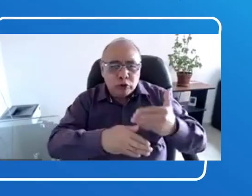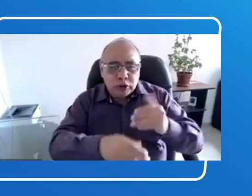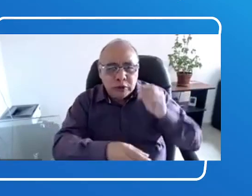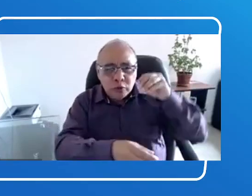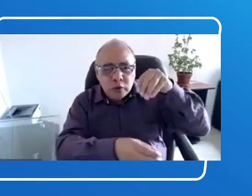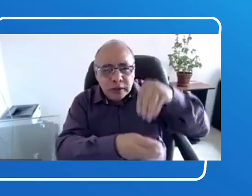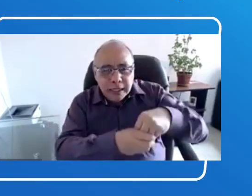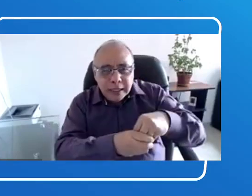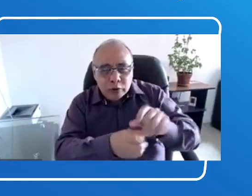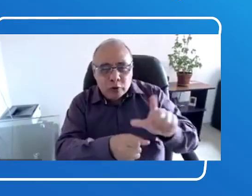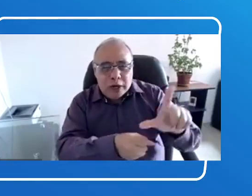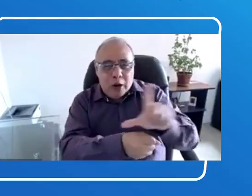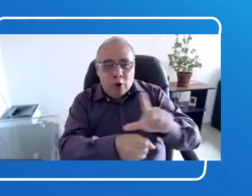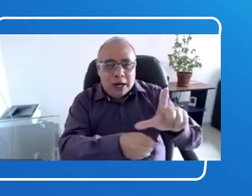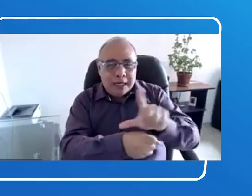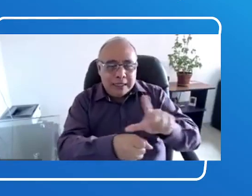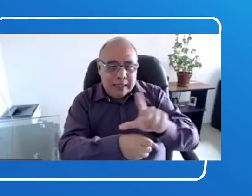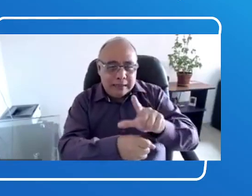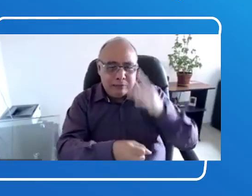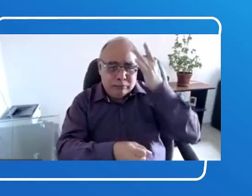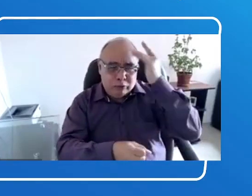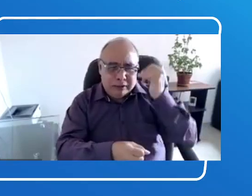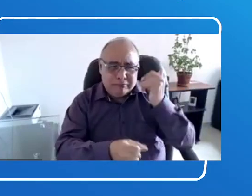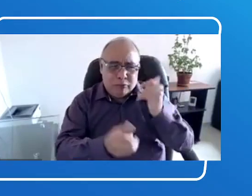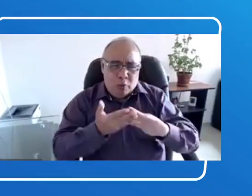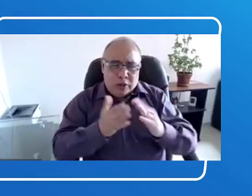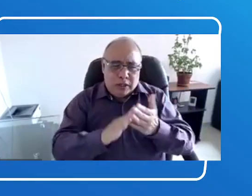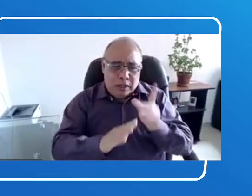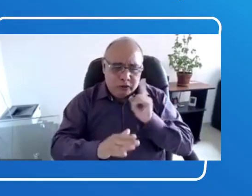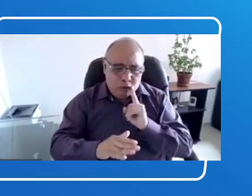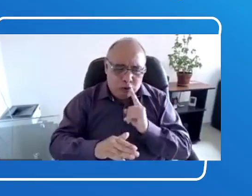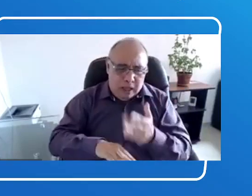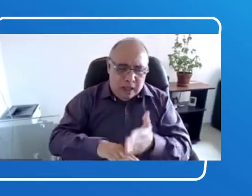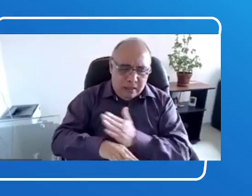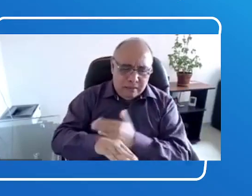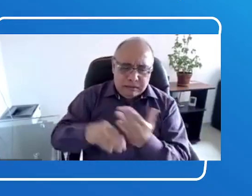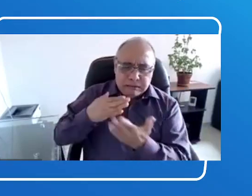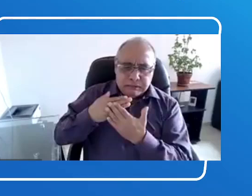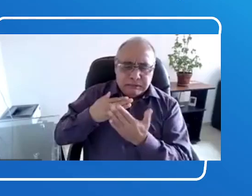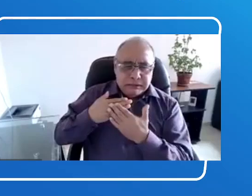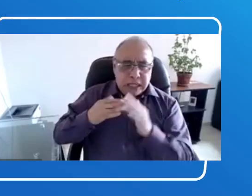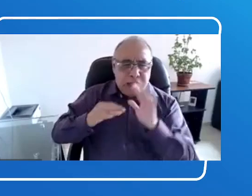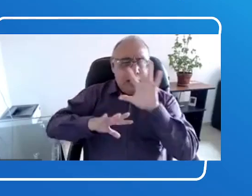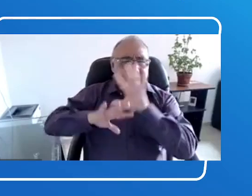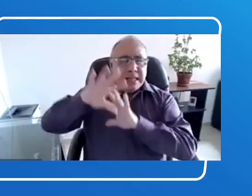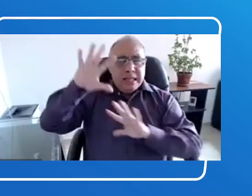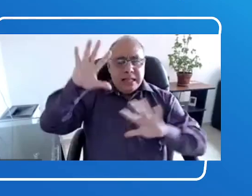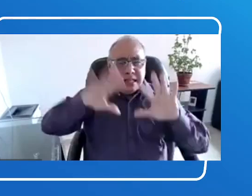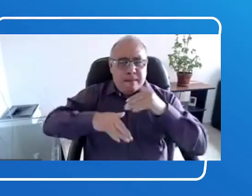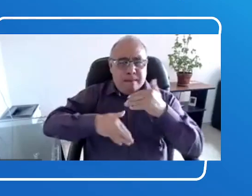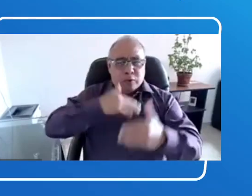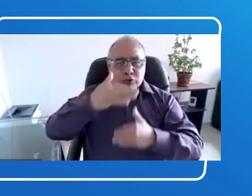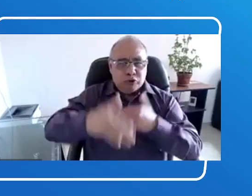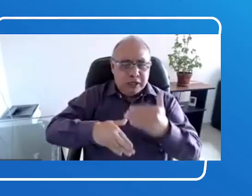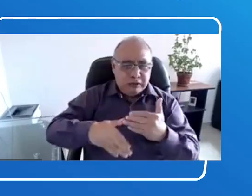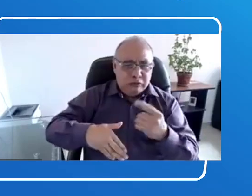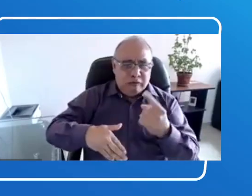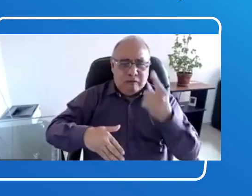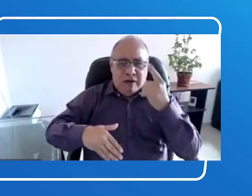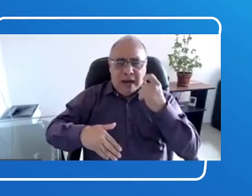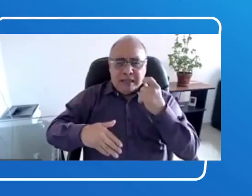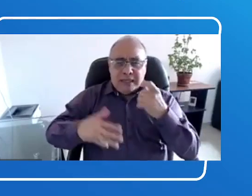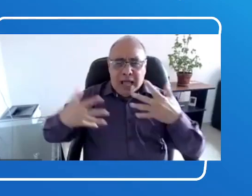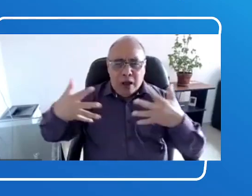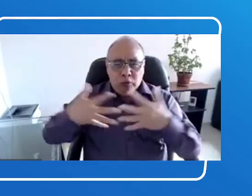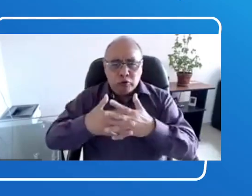Bogotá. Estamos hablando acerca de cuál es ese proceso para participar del consejo local, porque muchas